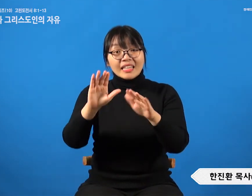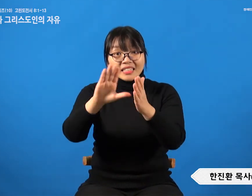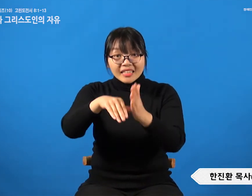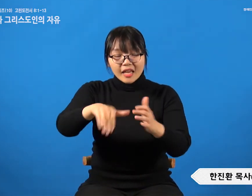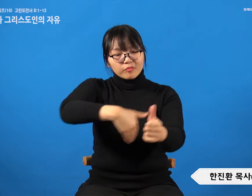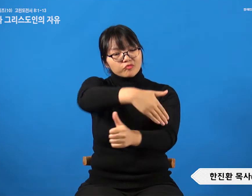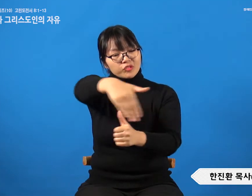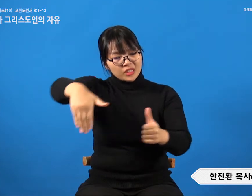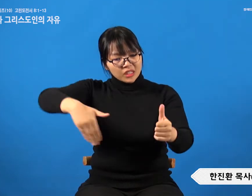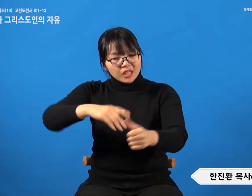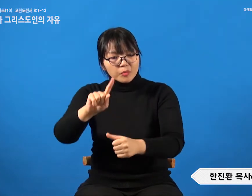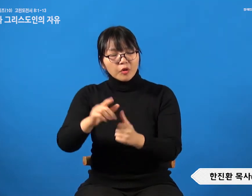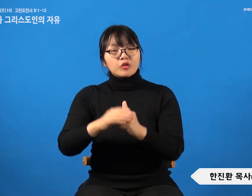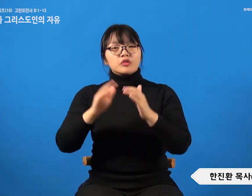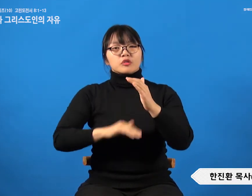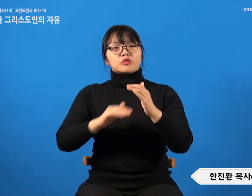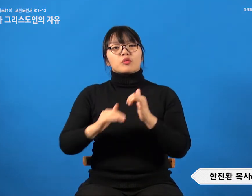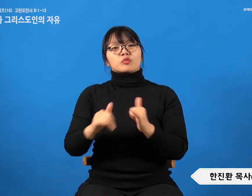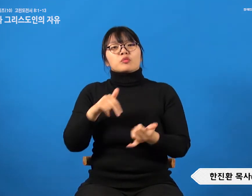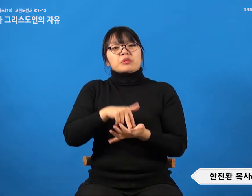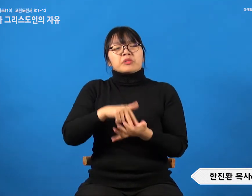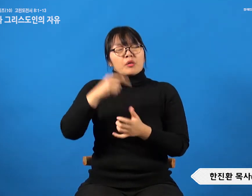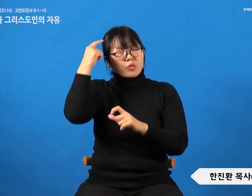부딪히는 실제적인 문제였습니다.